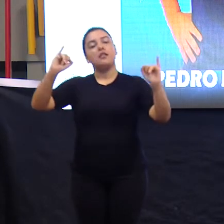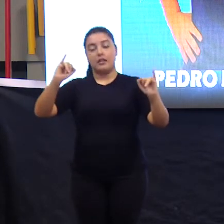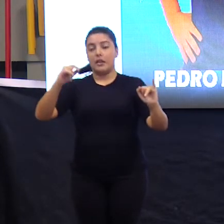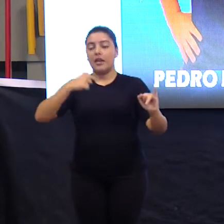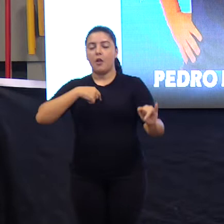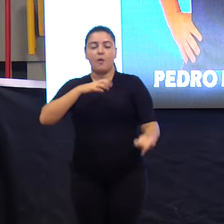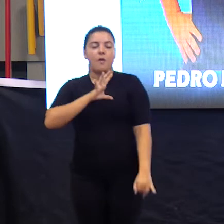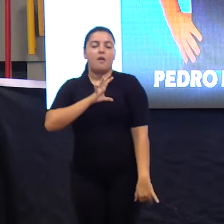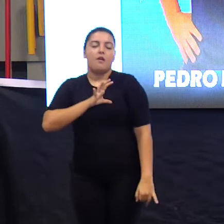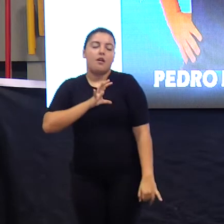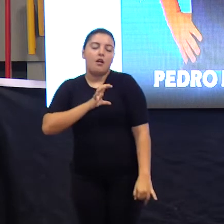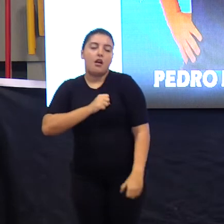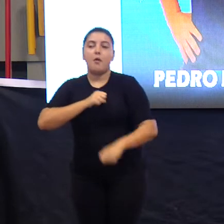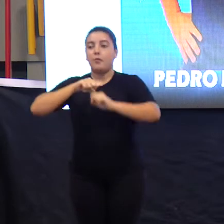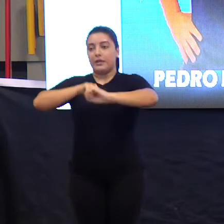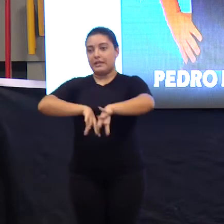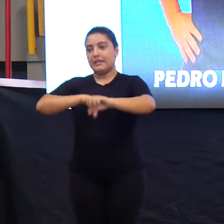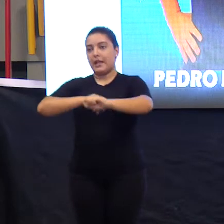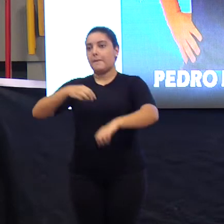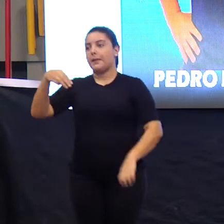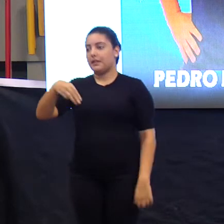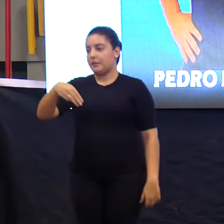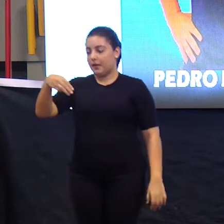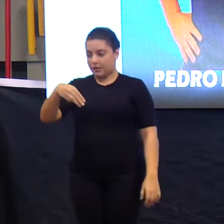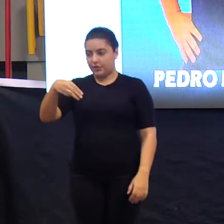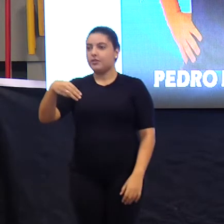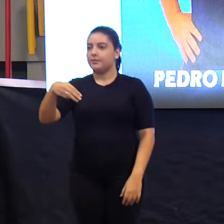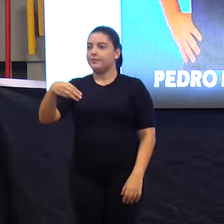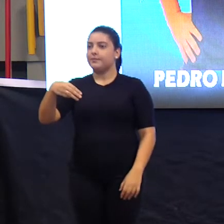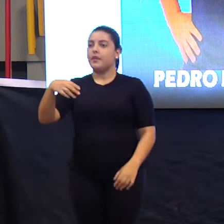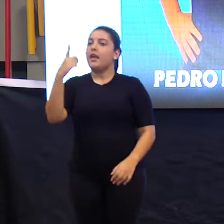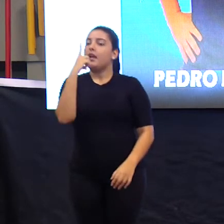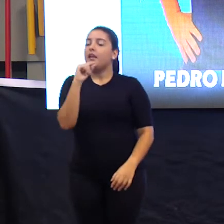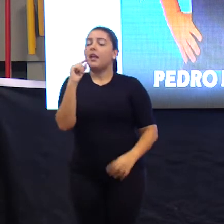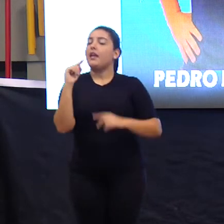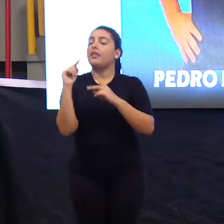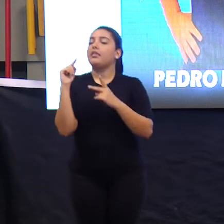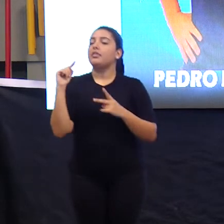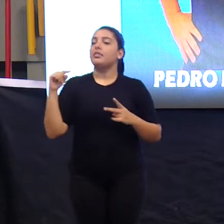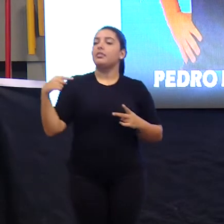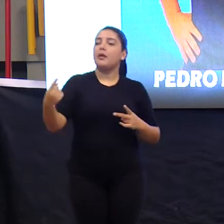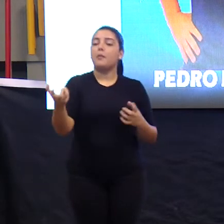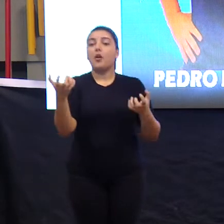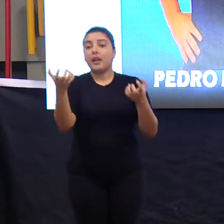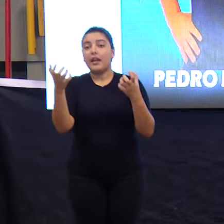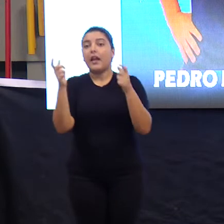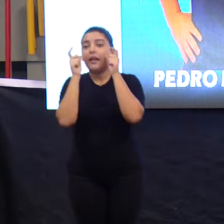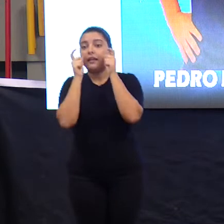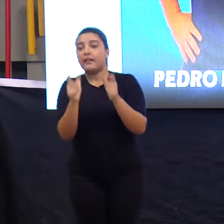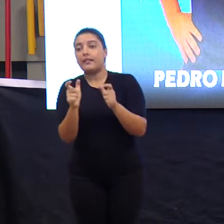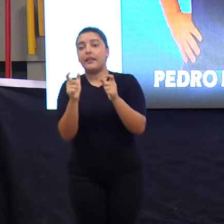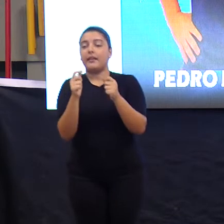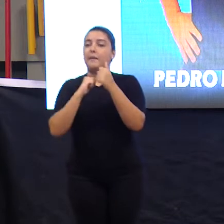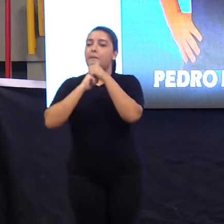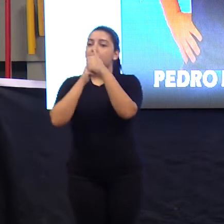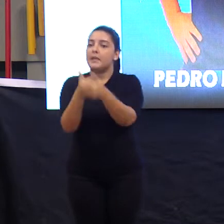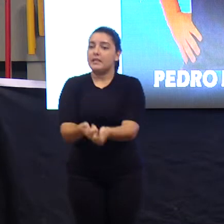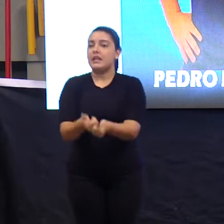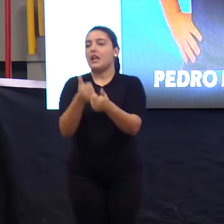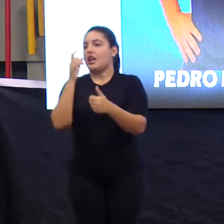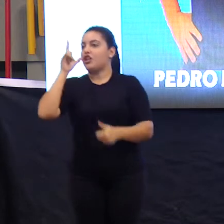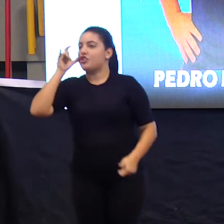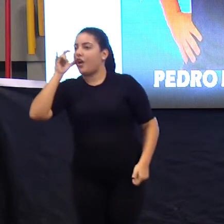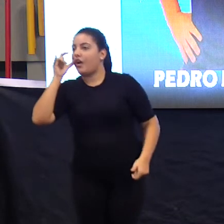de paixão ensinar matemática. E para quem depois quem querer seguir a gente nas redes sociais,